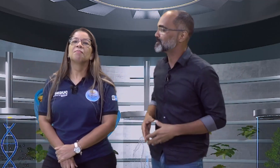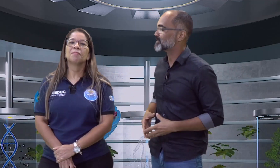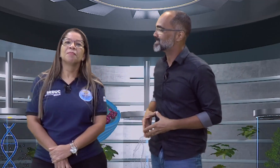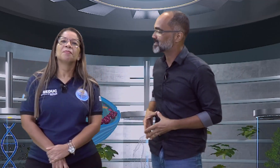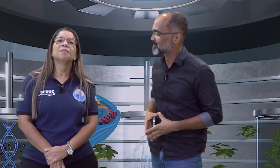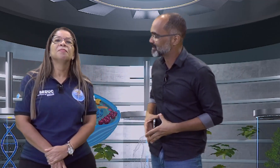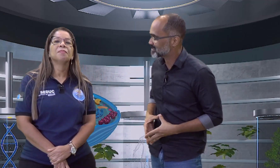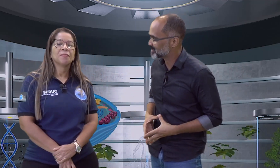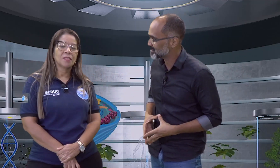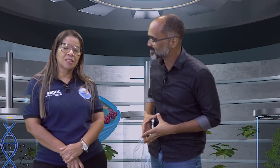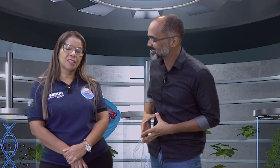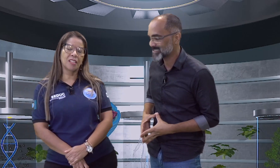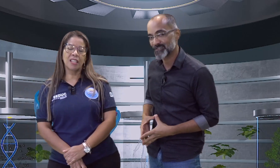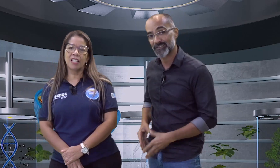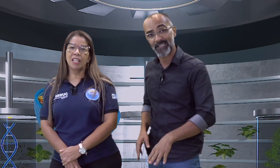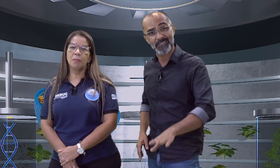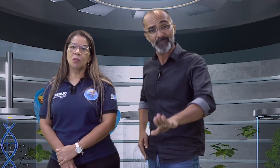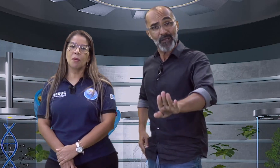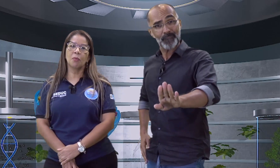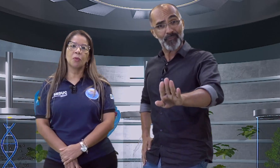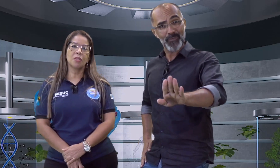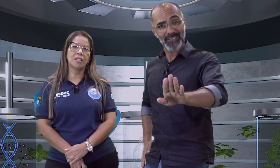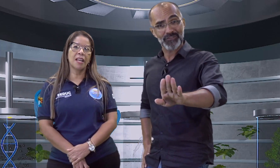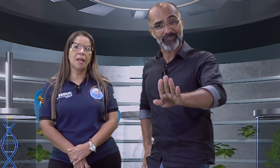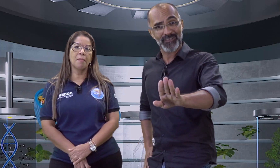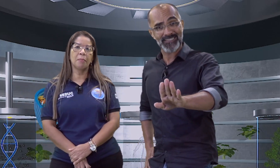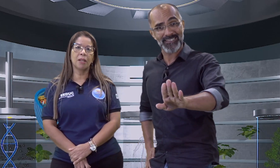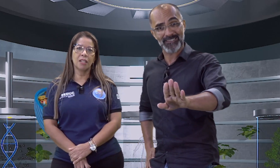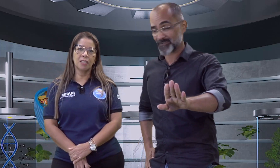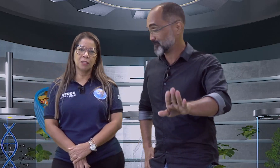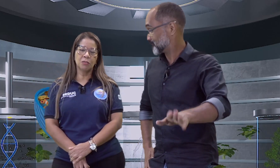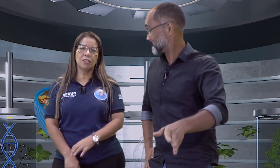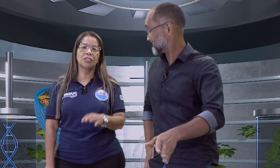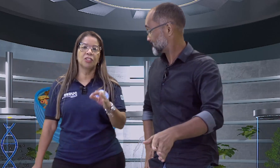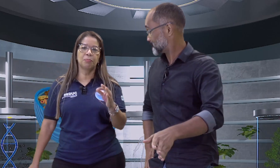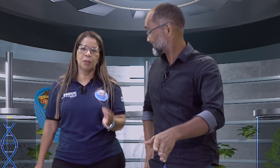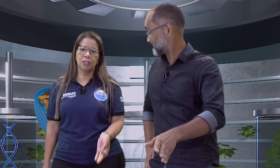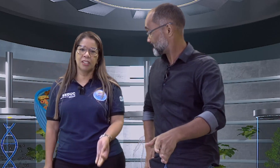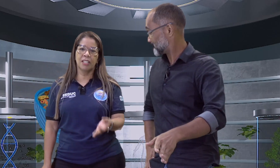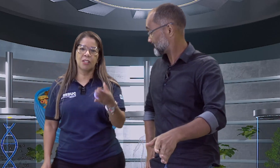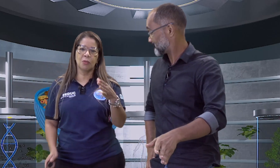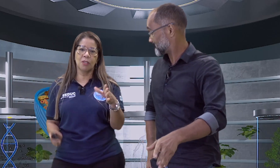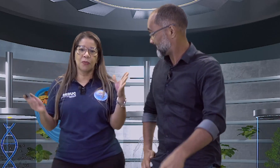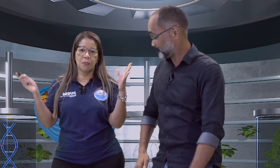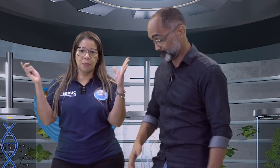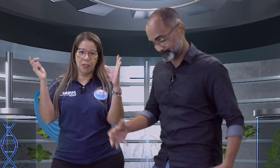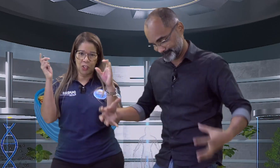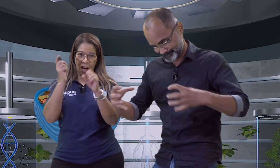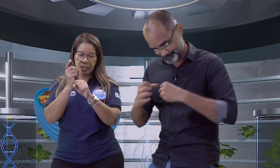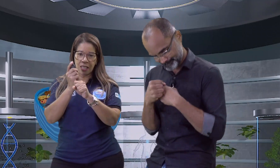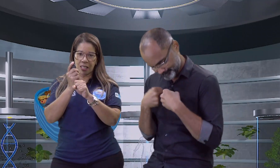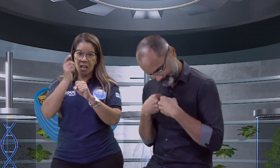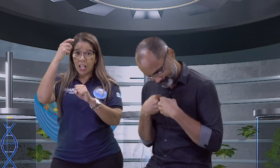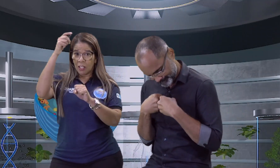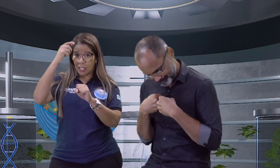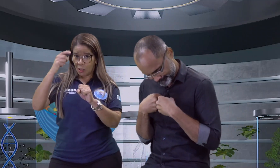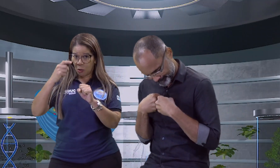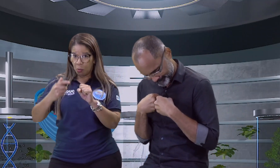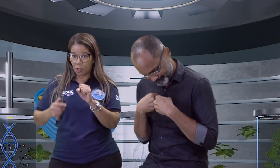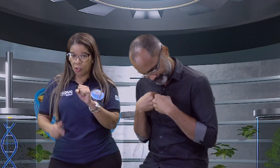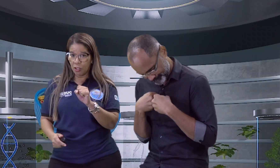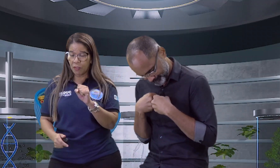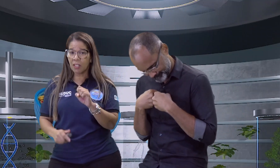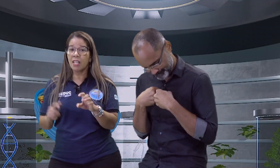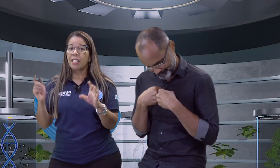e vamos fazer as correções das nossas atividades. Sim, meus amores. Como é que a gente vai fazer isso? Lembrando que a gente pode ter questões fechadas, são